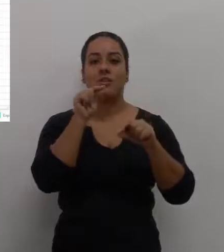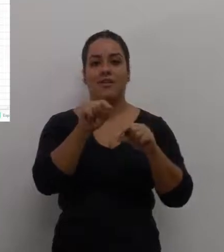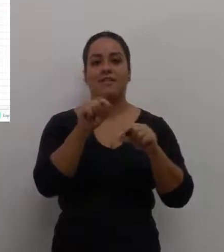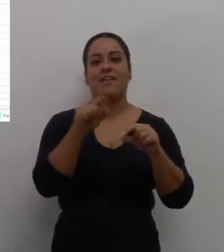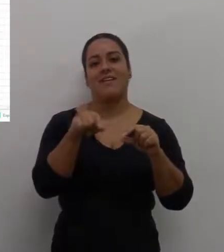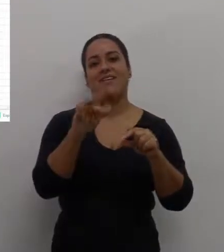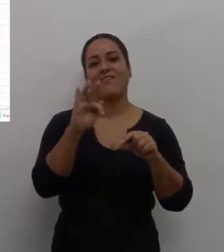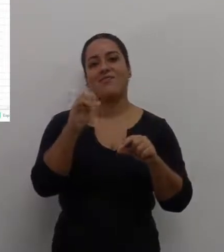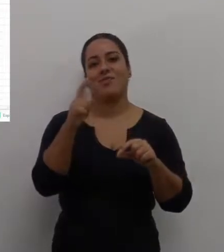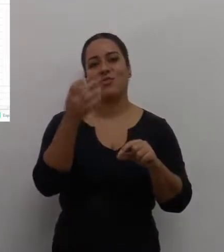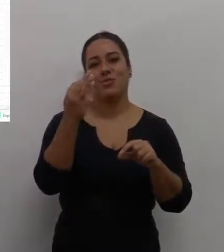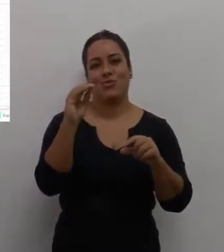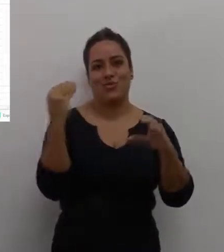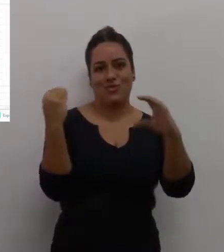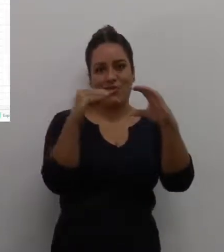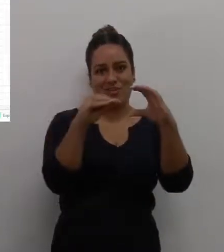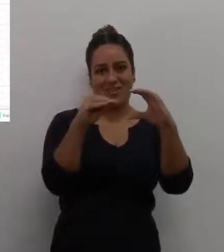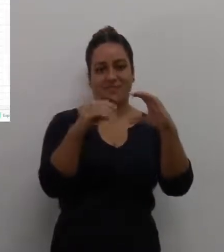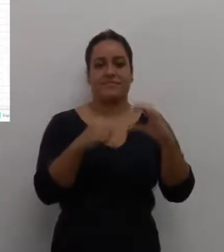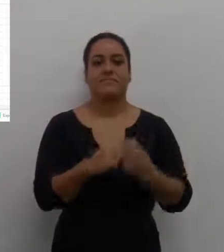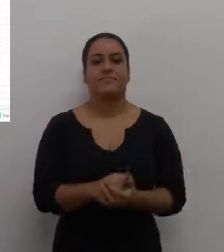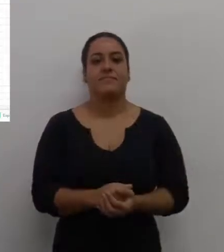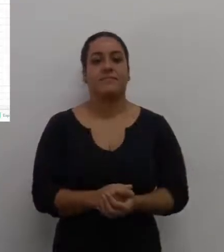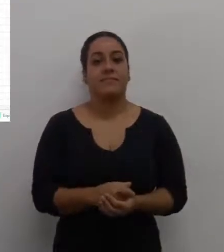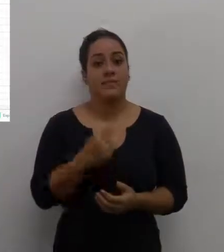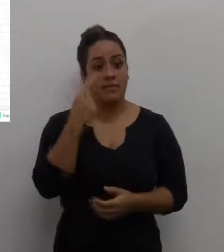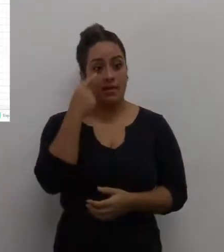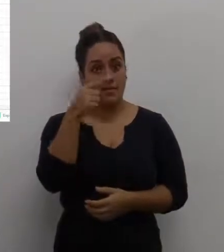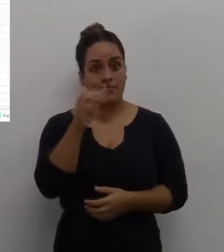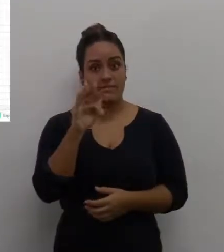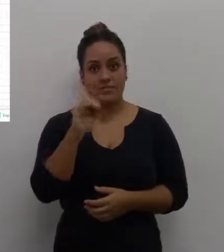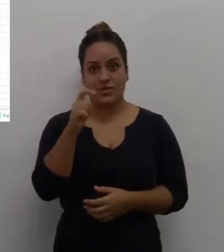o filtro aqui, certo? Dados, filtro.